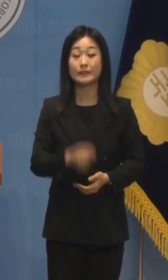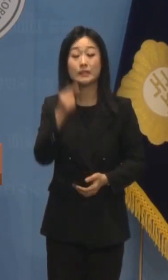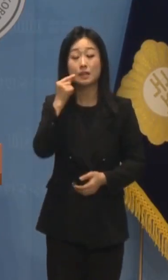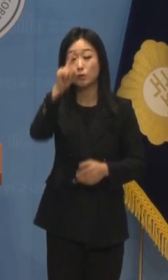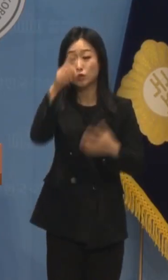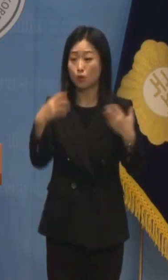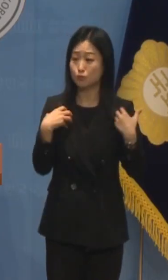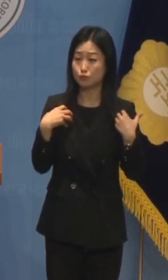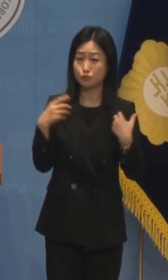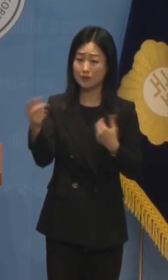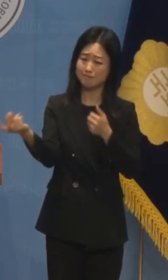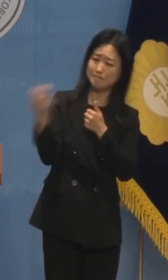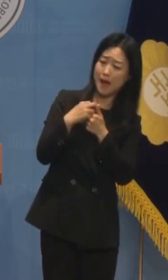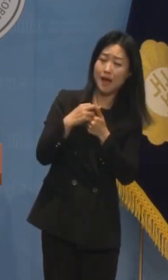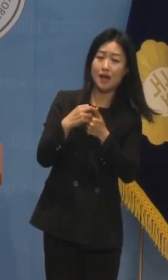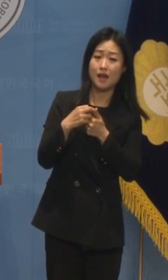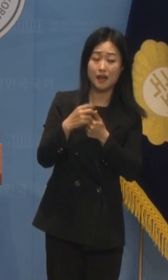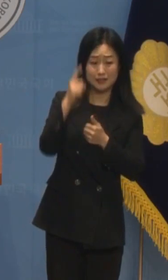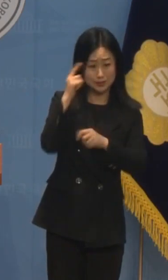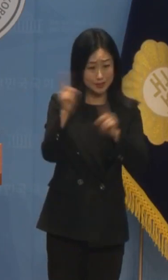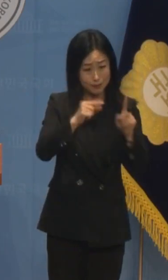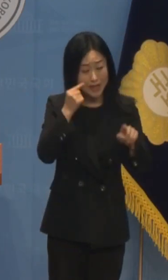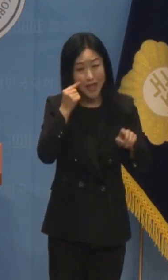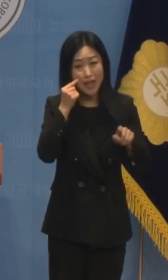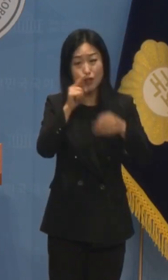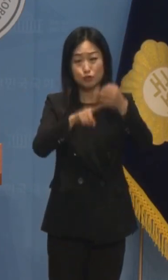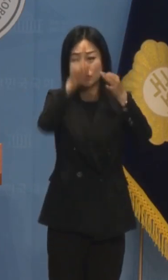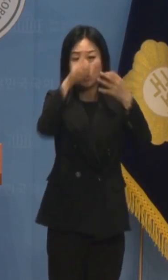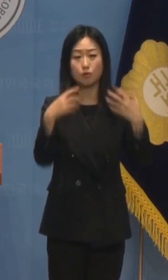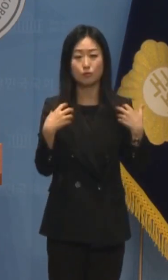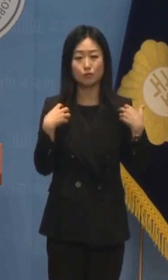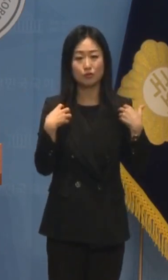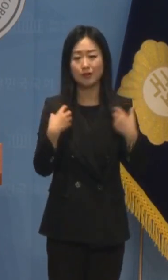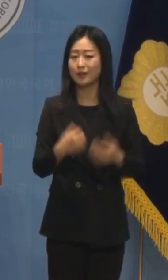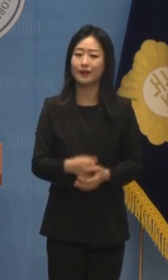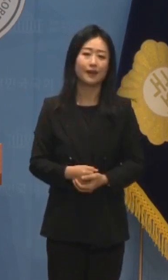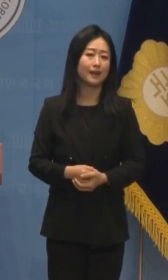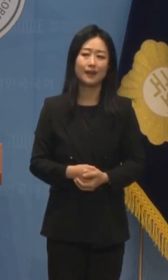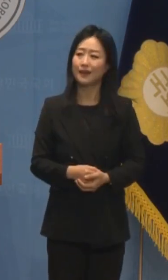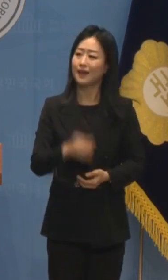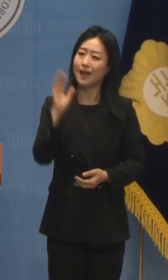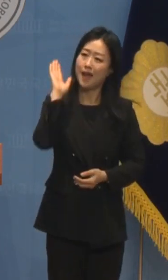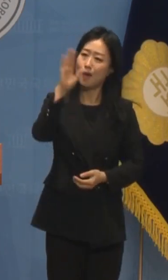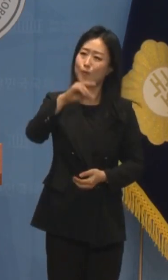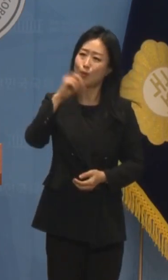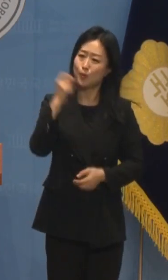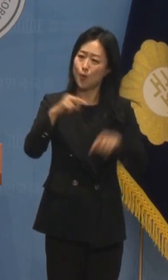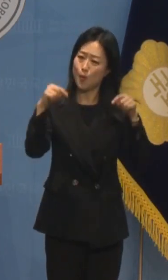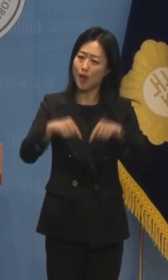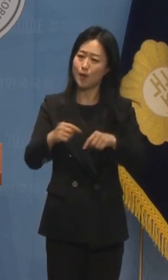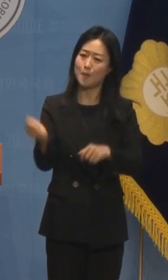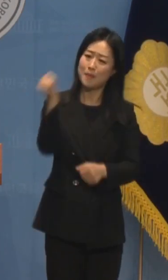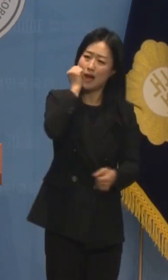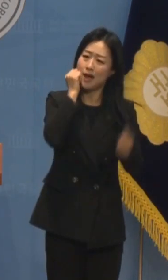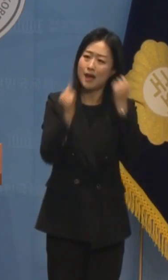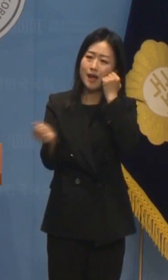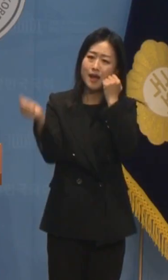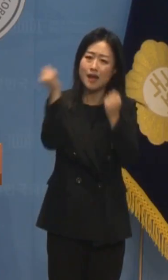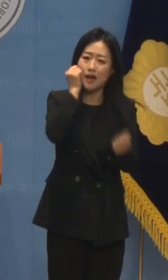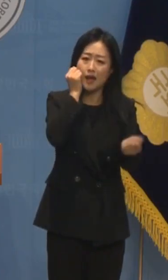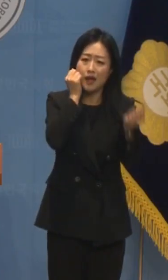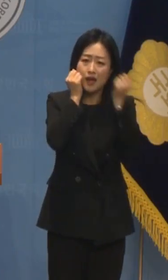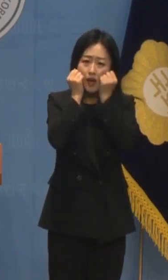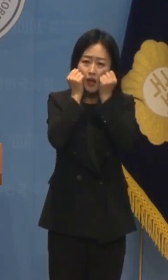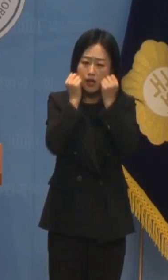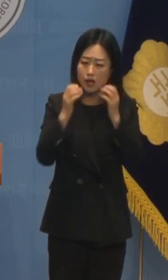일본 정부의 뒤통수를 맞고도 정신 못 차리는 윤석열 정부가 앞으로도 또 어떤 외교 참사로 국익을